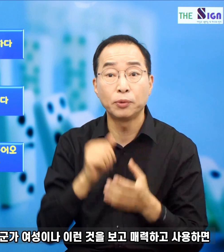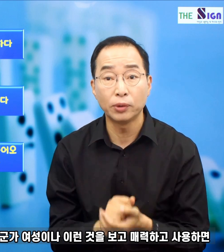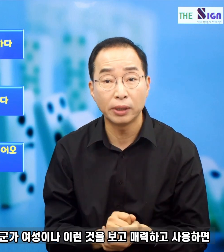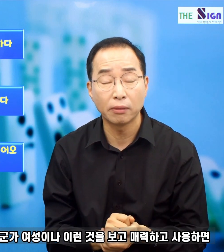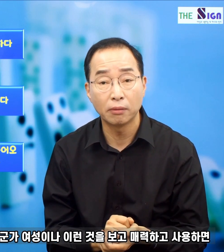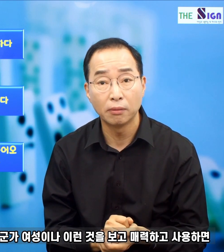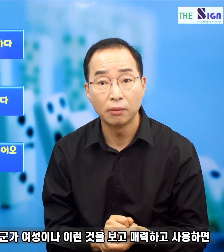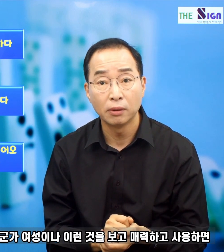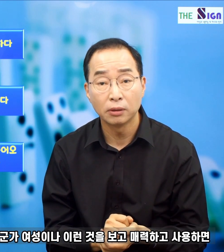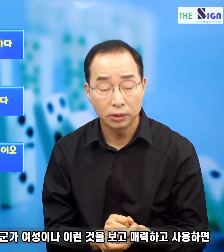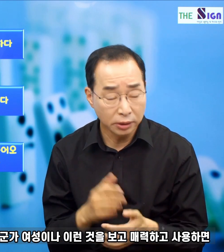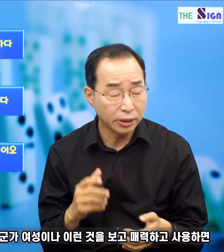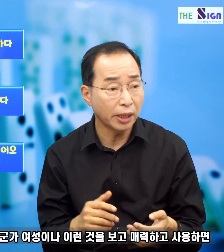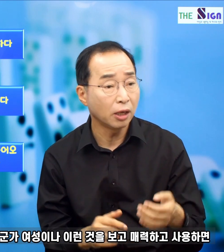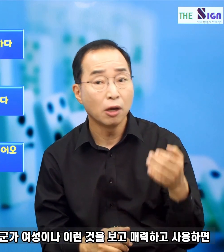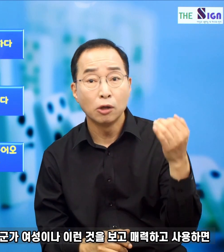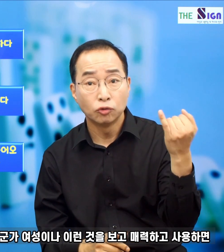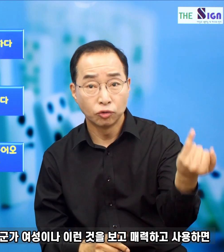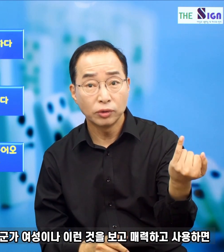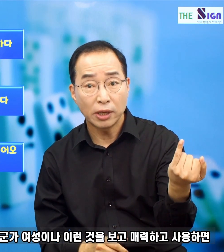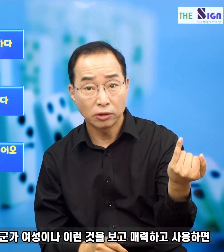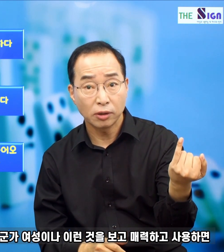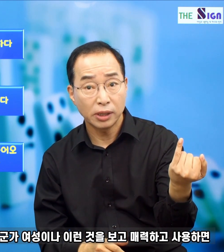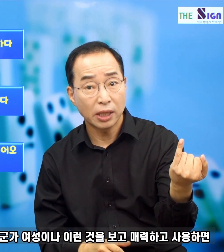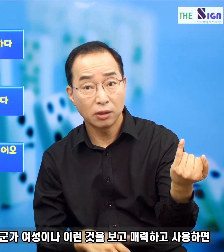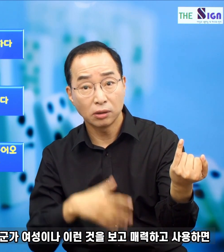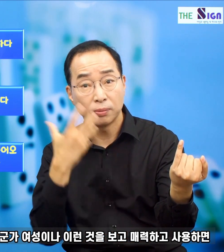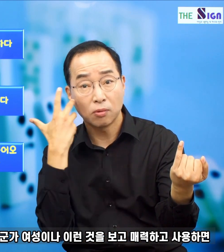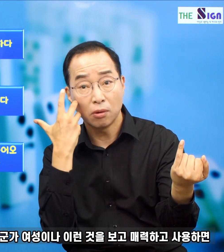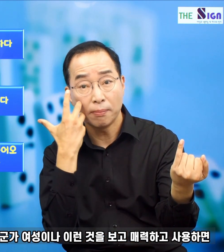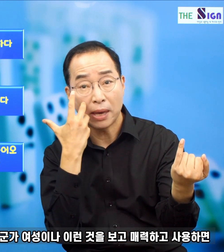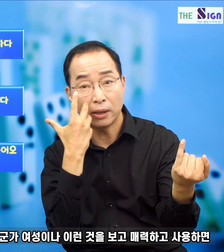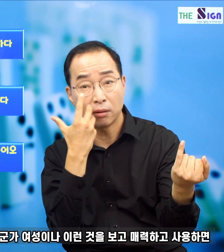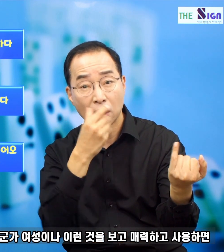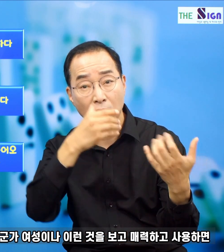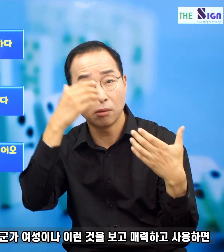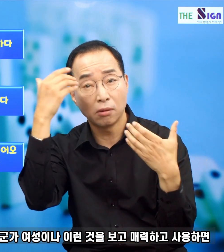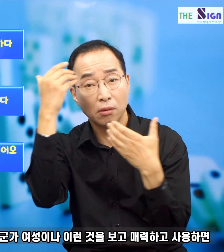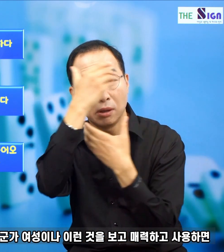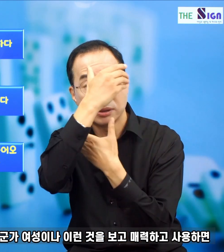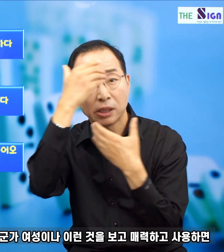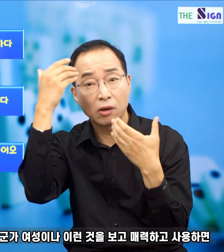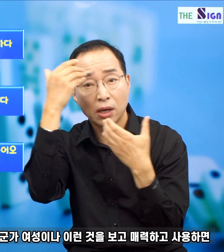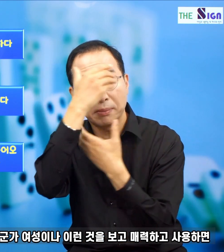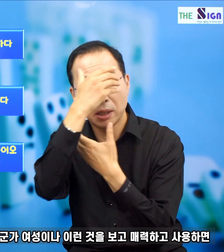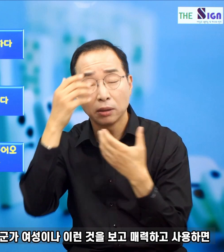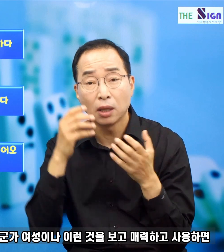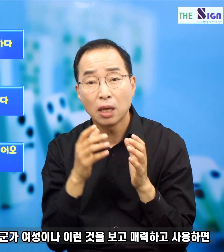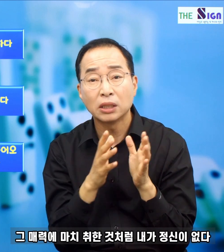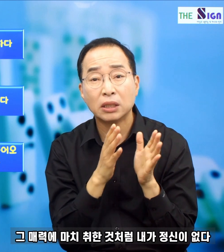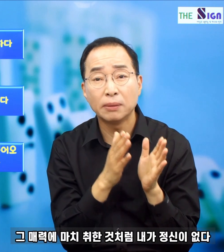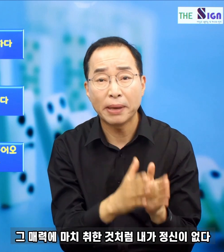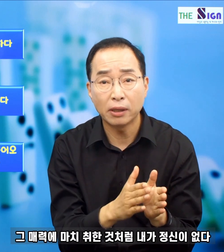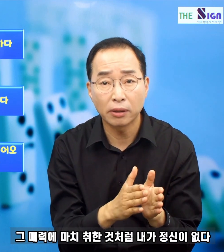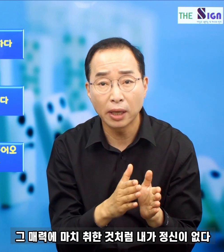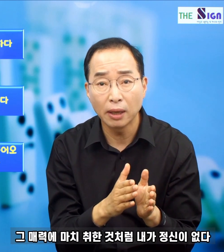표현이에요. 그런데 누군가 여성이나 이런 것을 보고 매력하고 사용하면 그 매력에